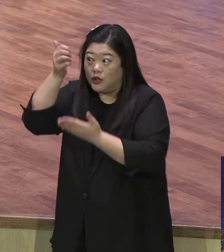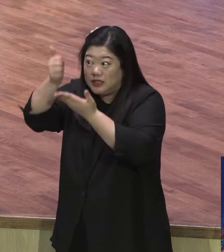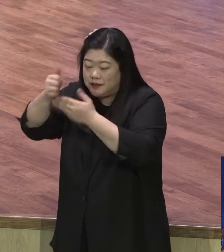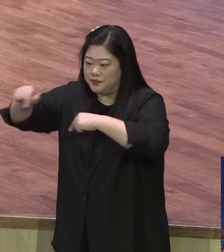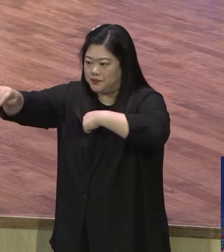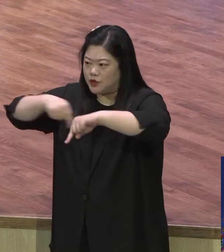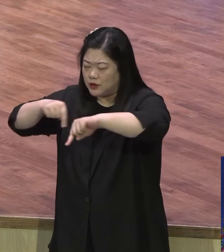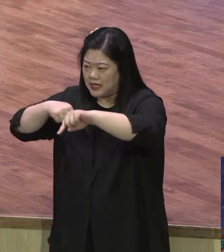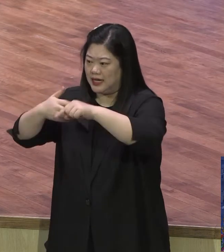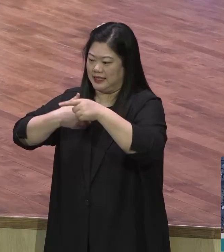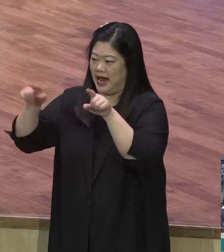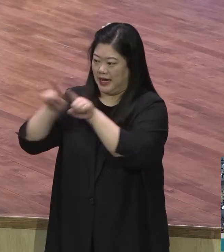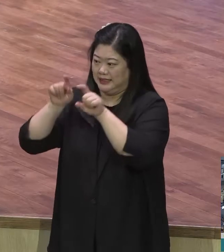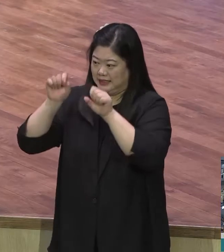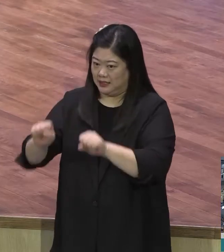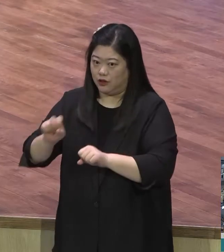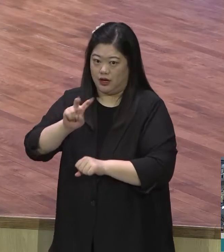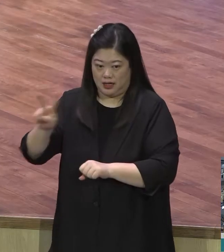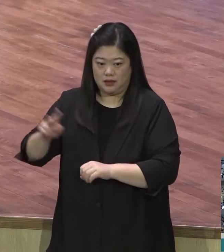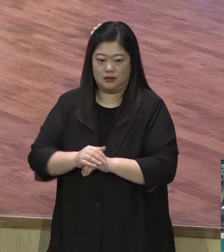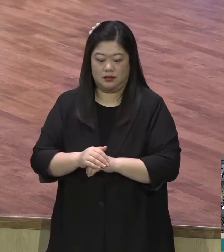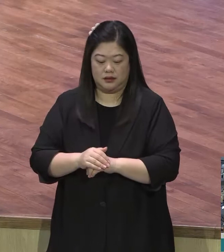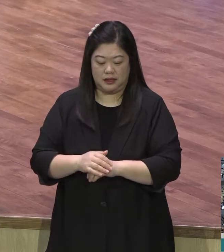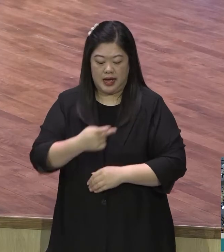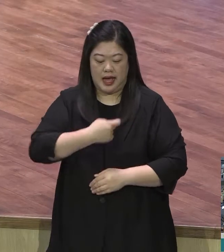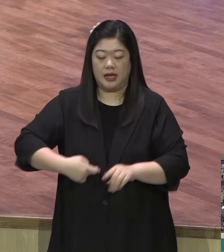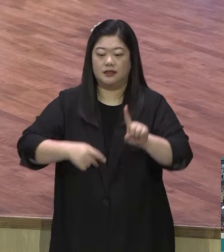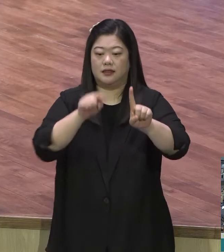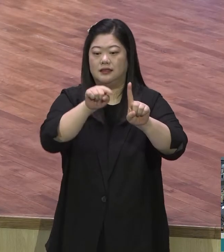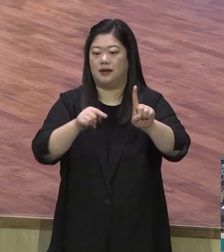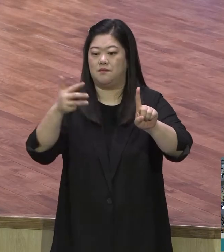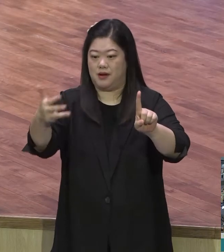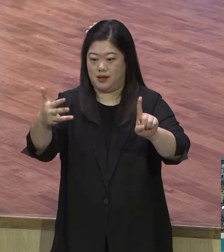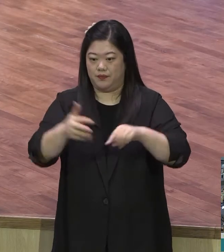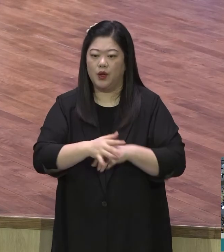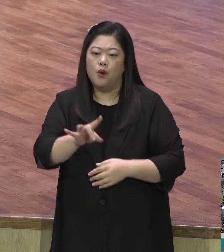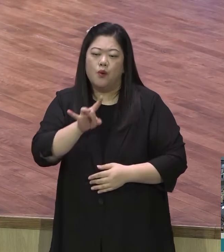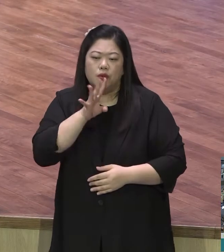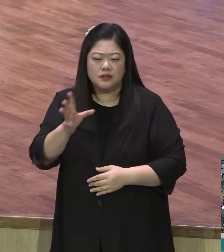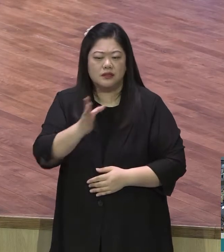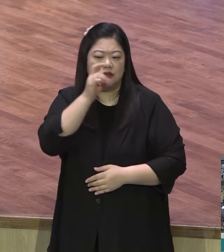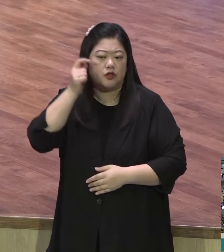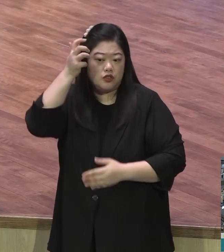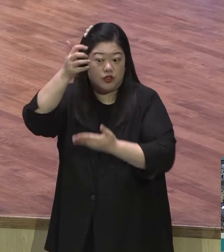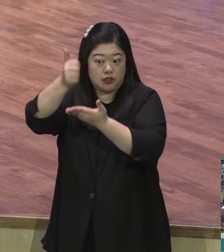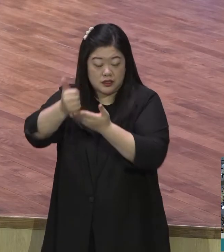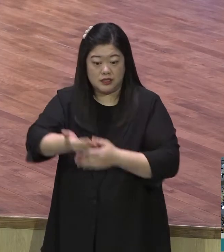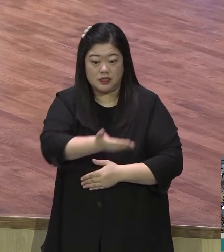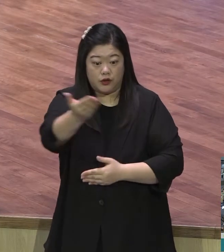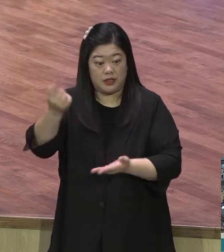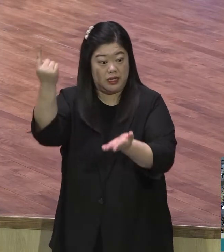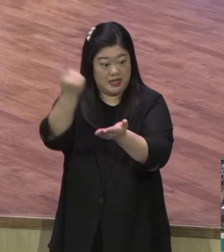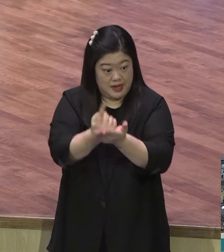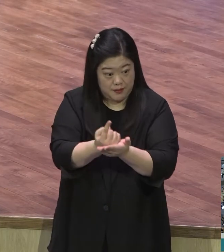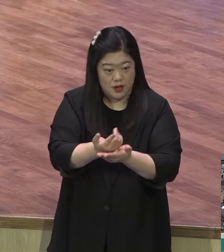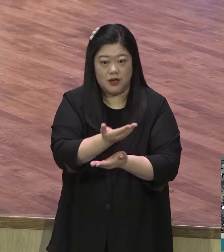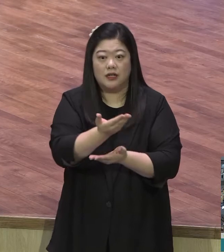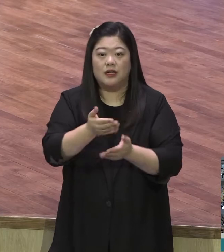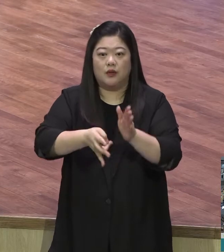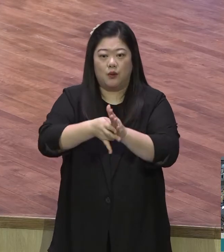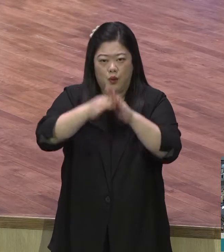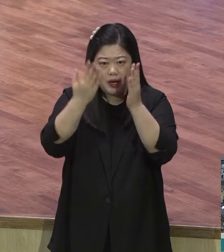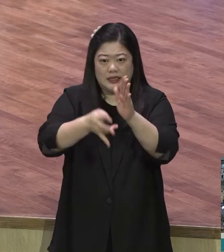오직 성령이 너에게 임하시면 네가 권능을 받고 예루살렘과 온유대와 사마리와 땅